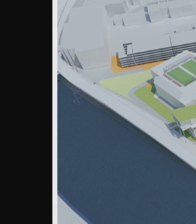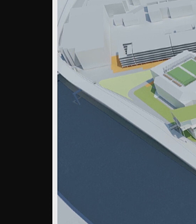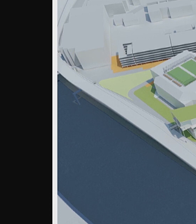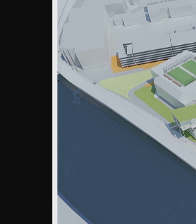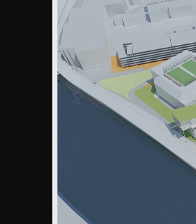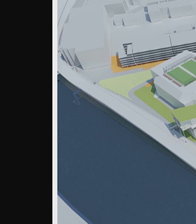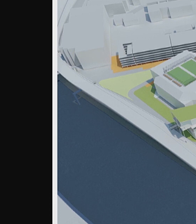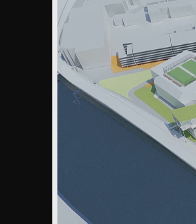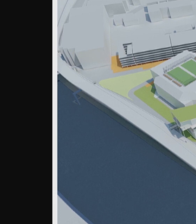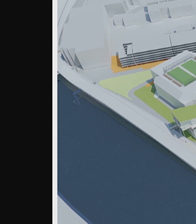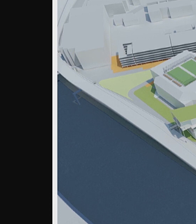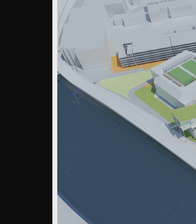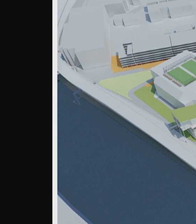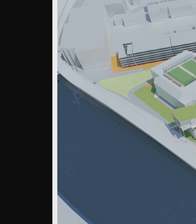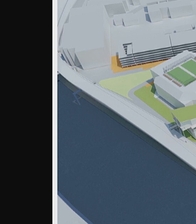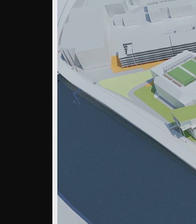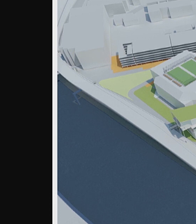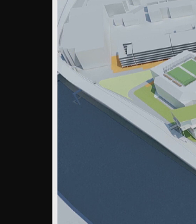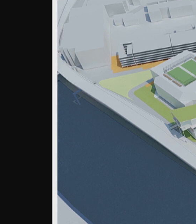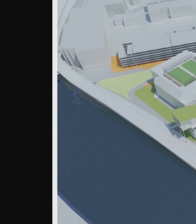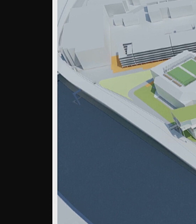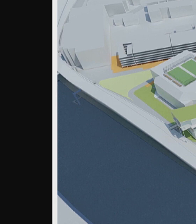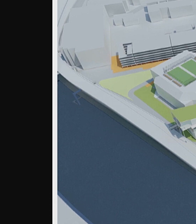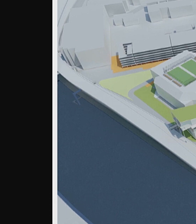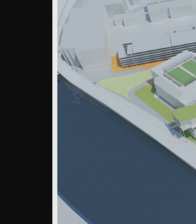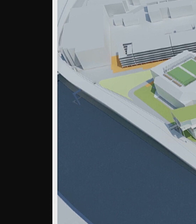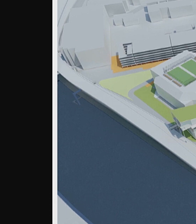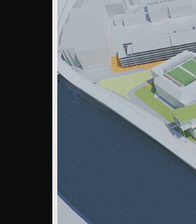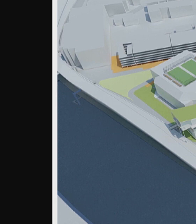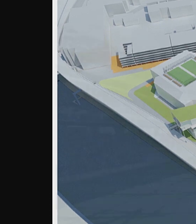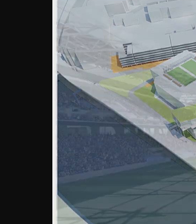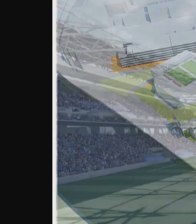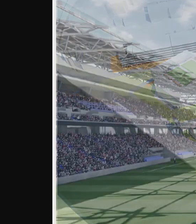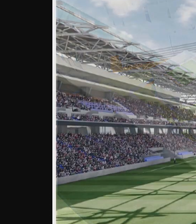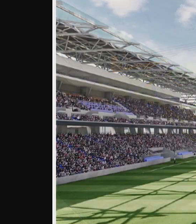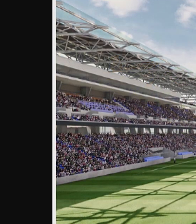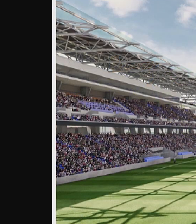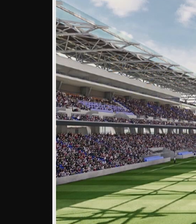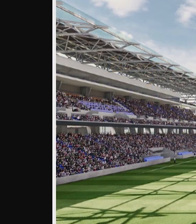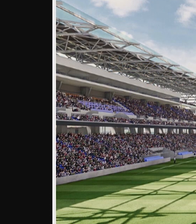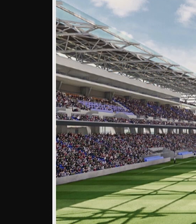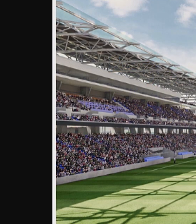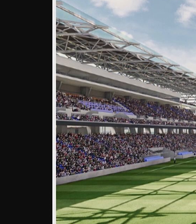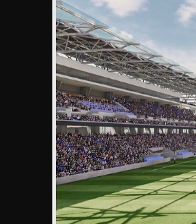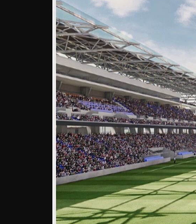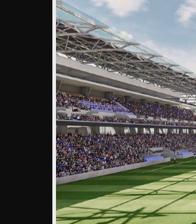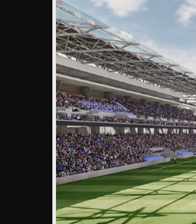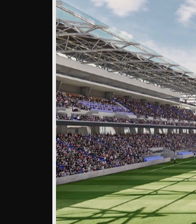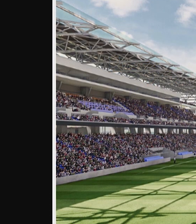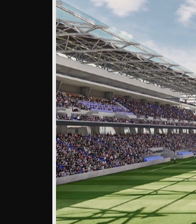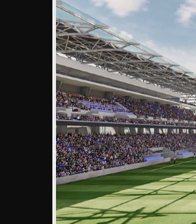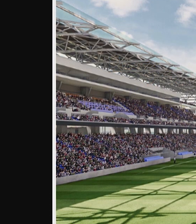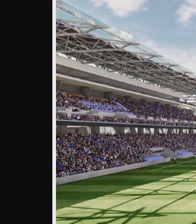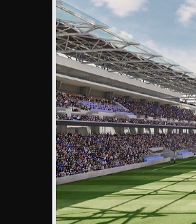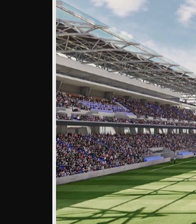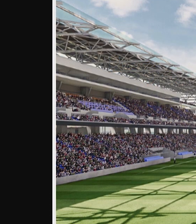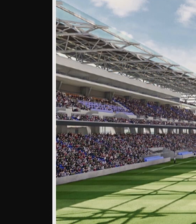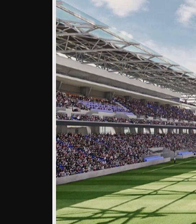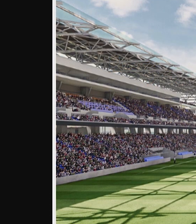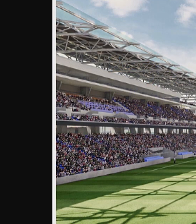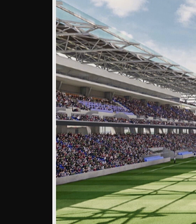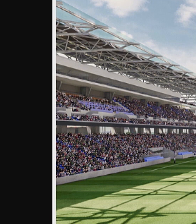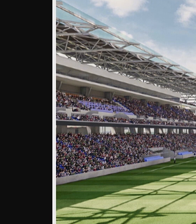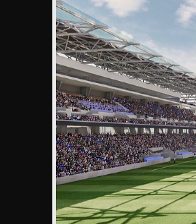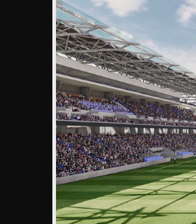再来年ですねに完成をすることになりますその一番メインになるのは日晴れ長崎のホーム